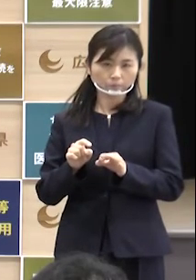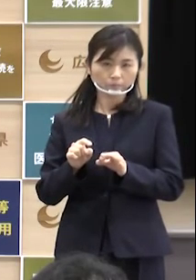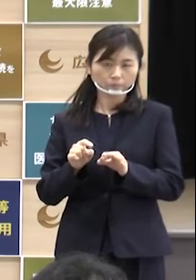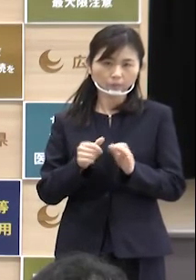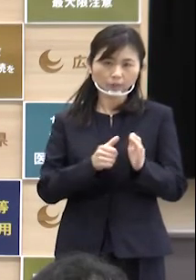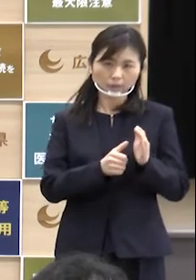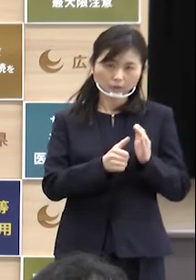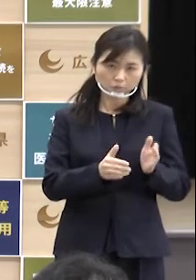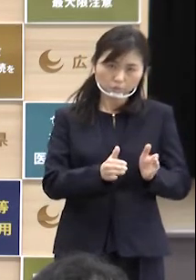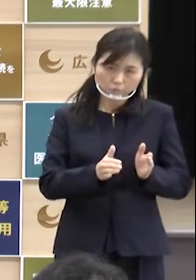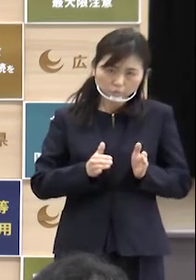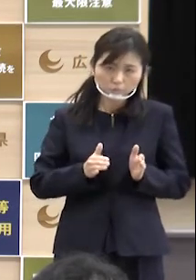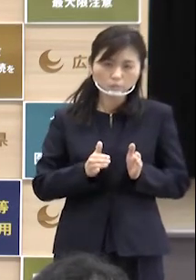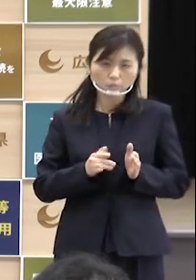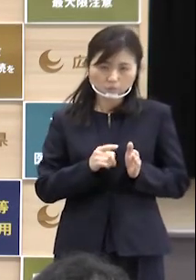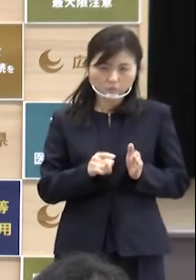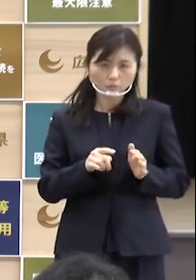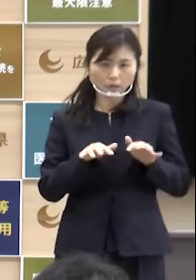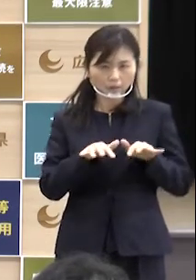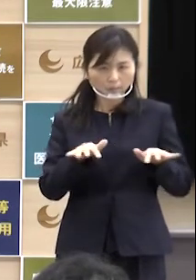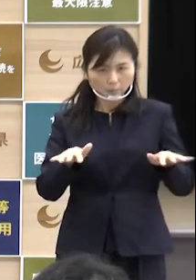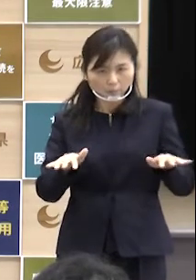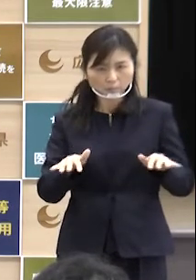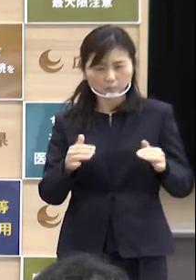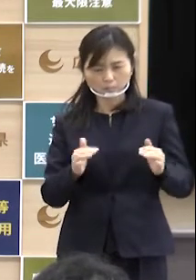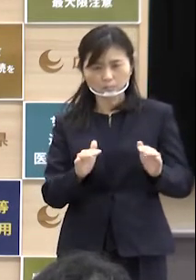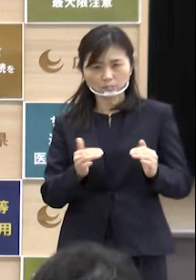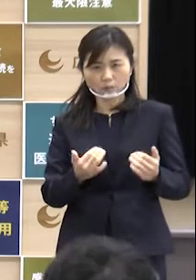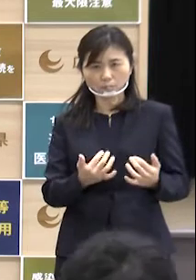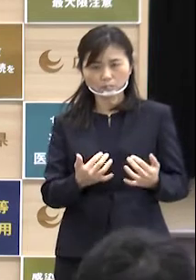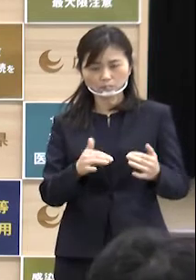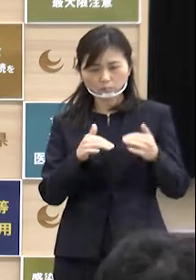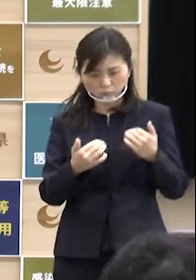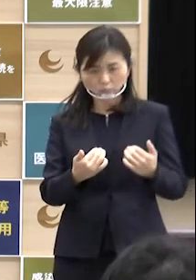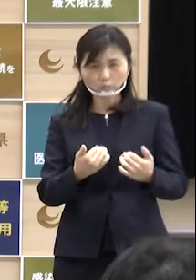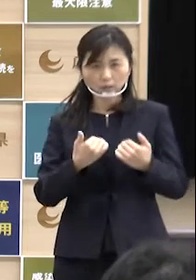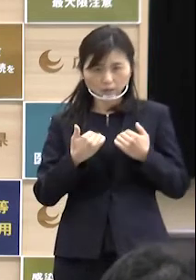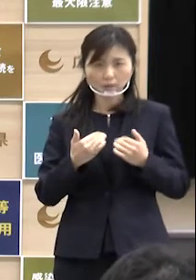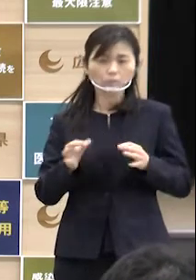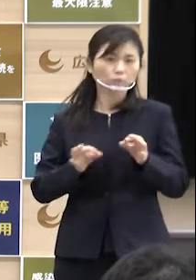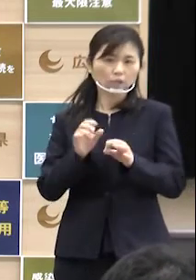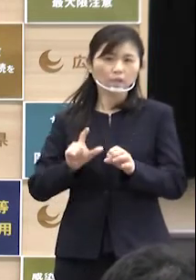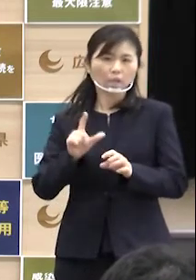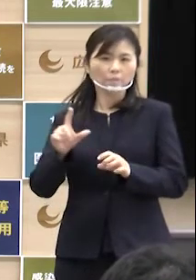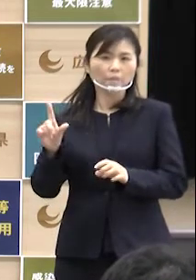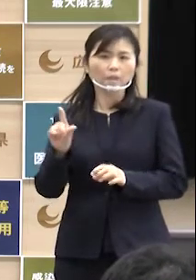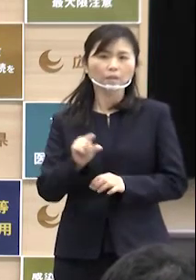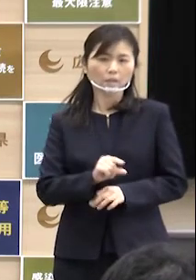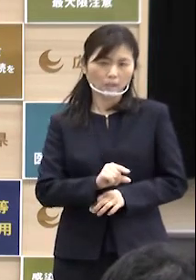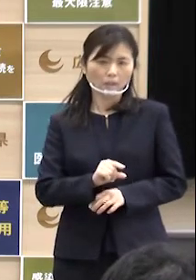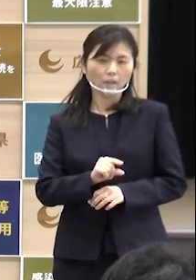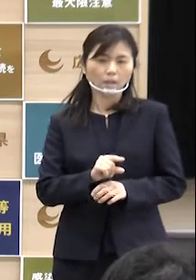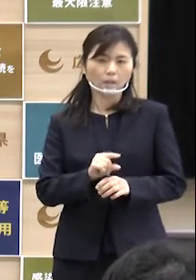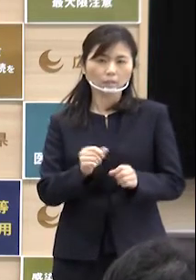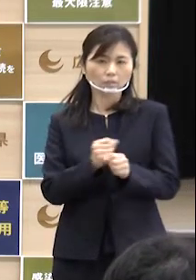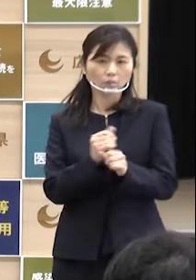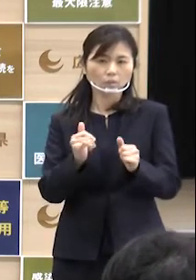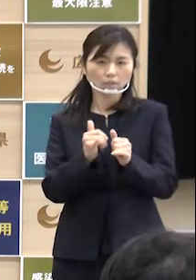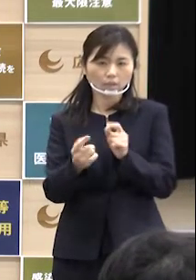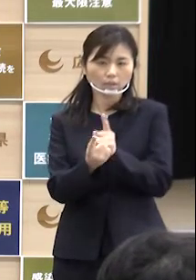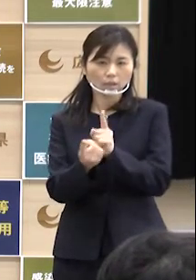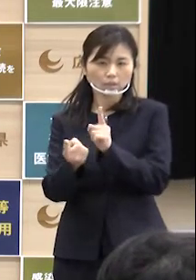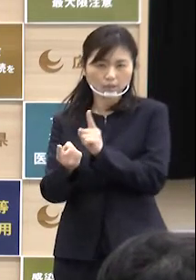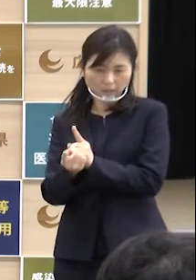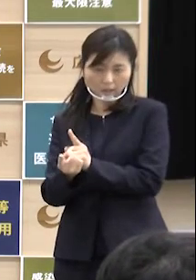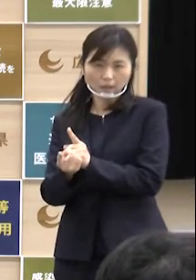外出自粛等の影響を受けて売上が減少した中小事業者に対する支援として、頑張る中小事